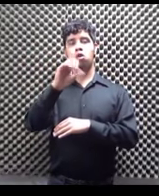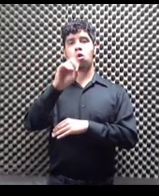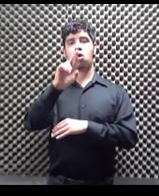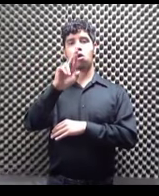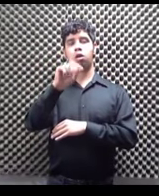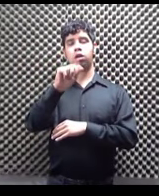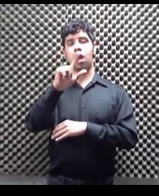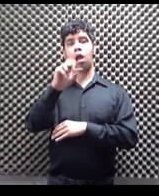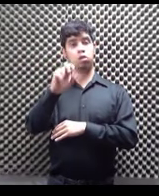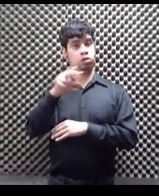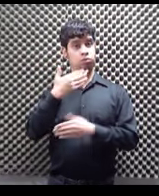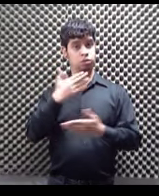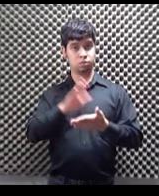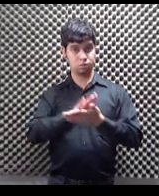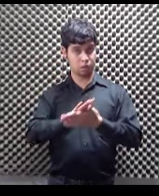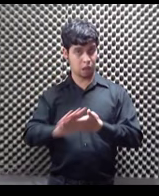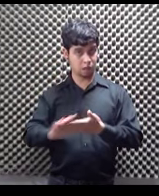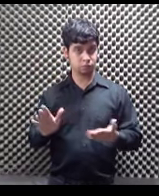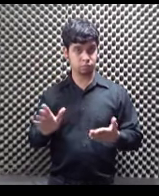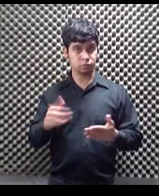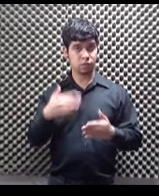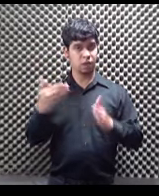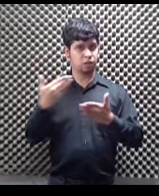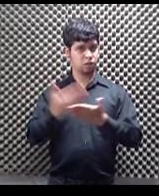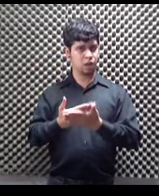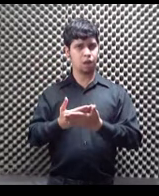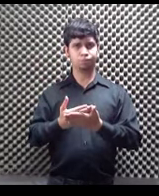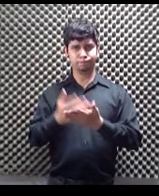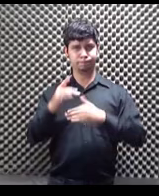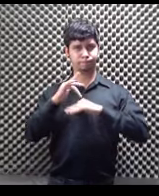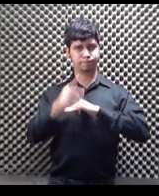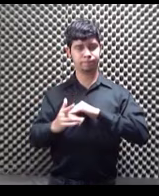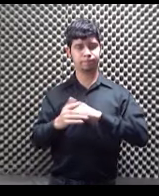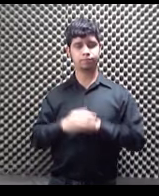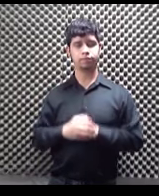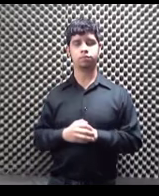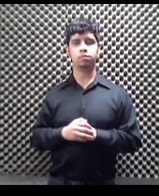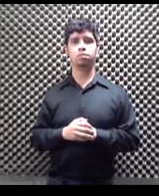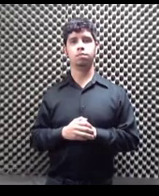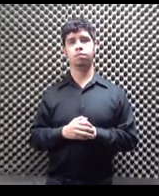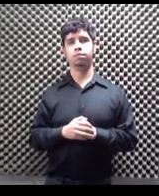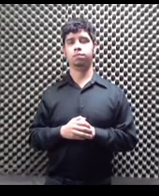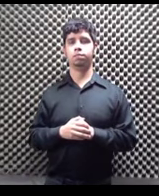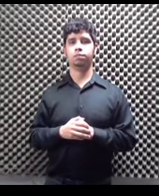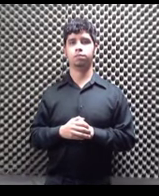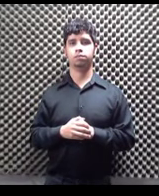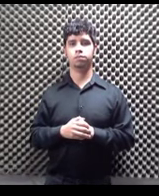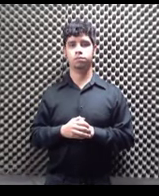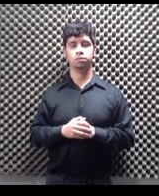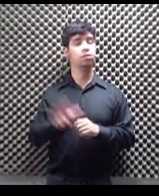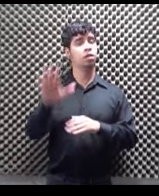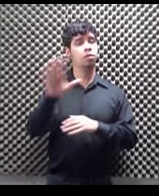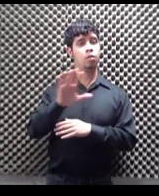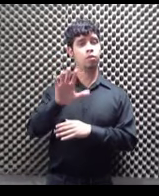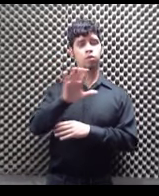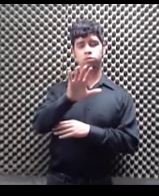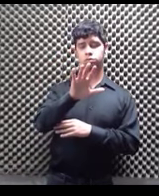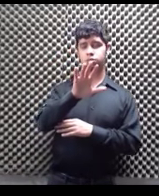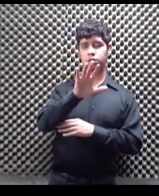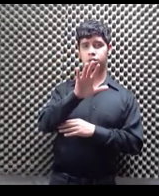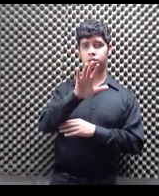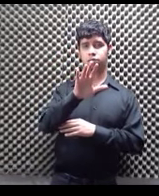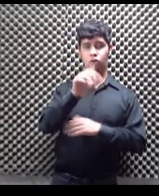y es bien chévere. O sea, mire, usted va tempranito. ¿A qué hora son las funciones, Carmelo? A las 8:30, ahora no